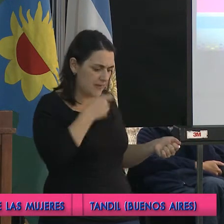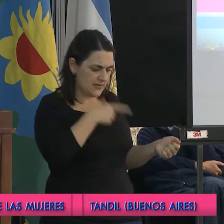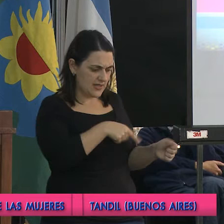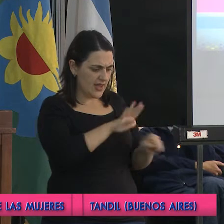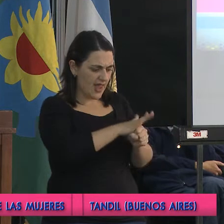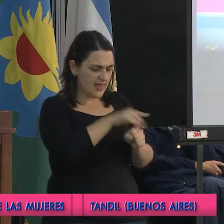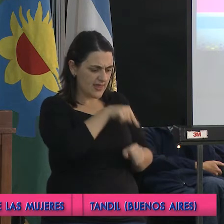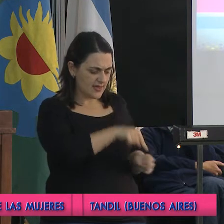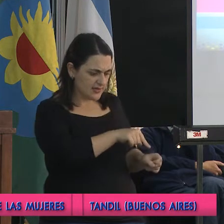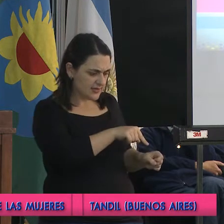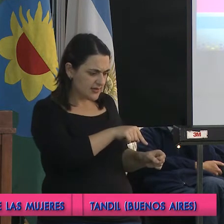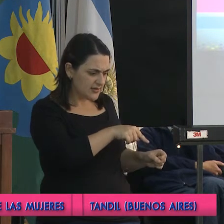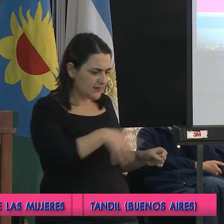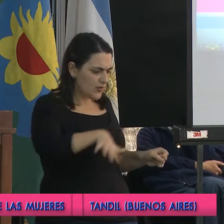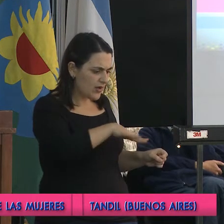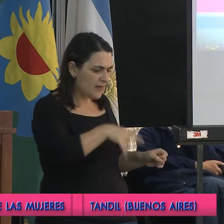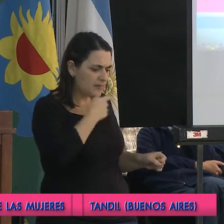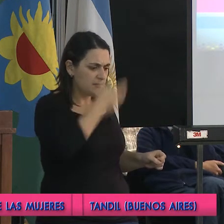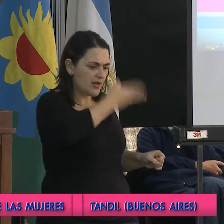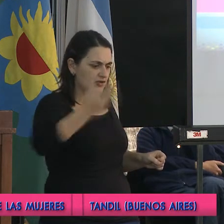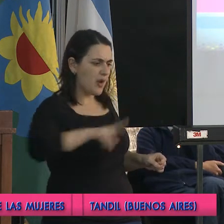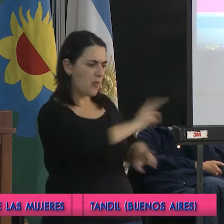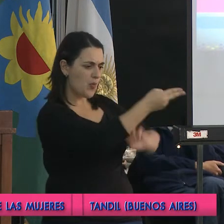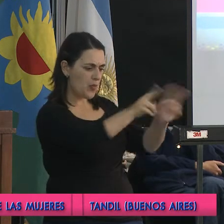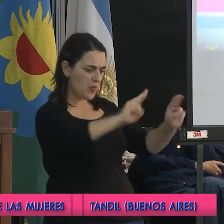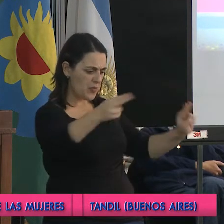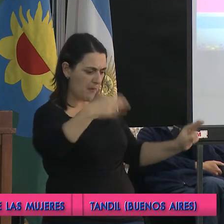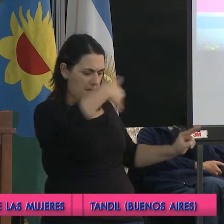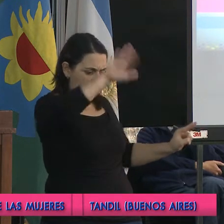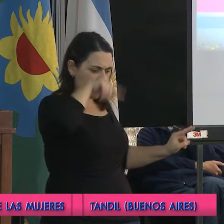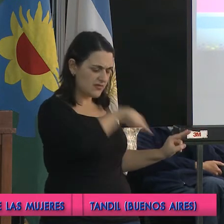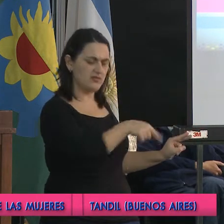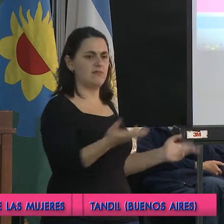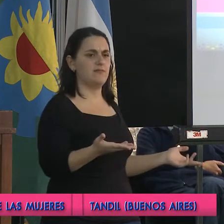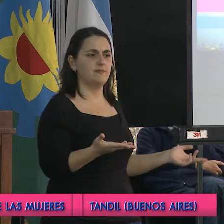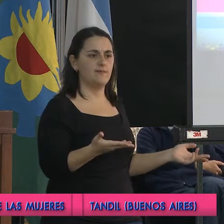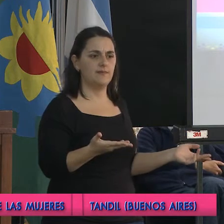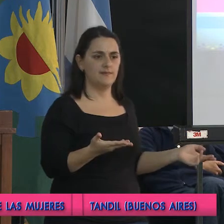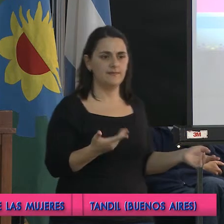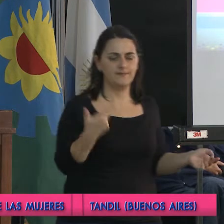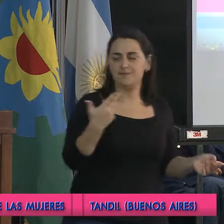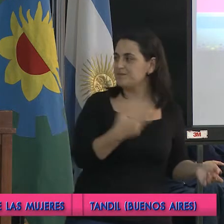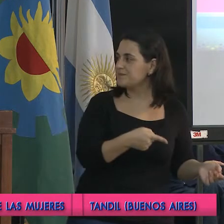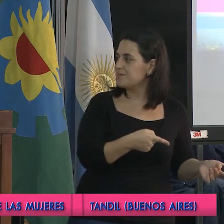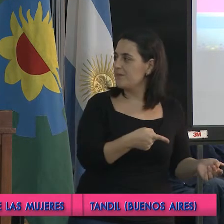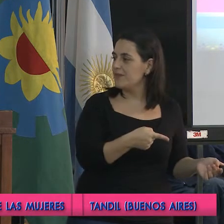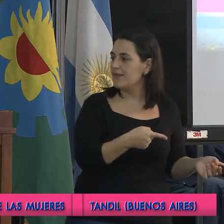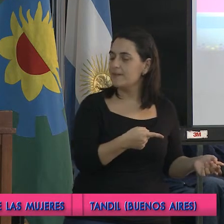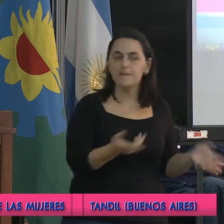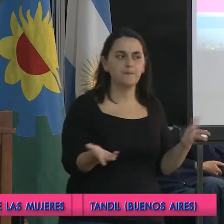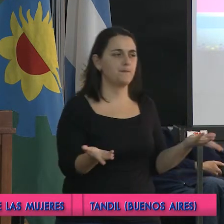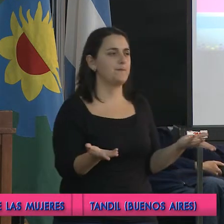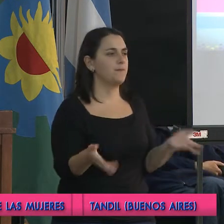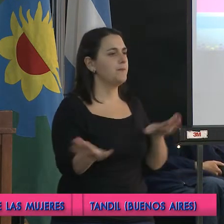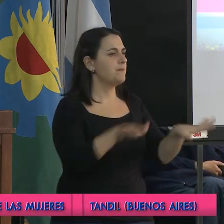ciudad del país con mayor número de suicidios por cantidad de habitantes. Aquello que pasó entonces,